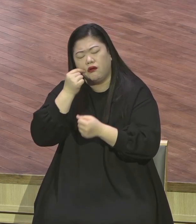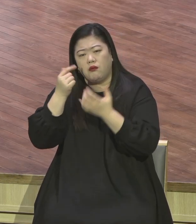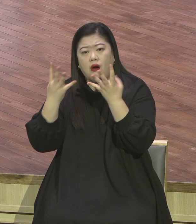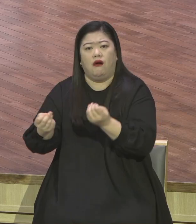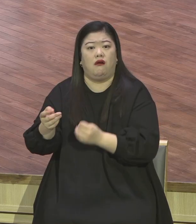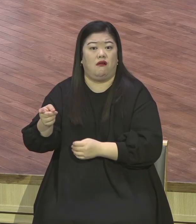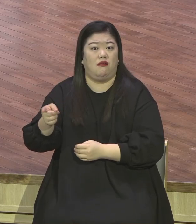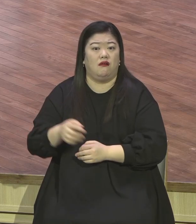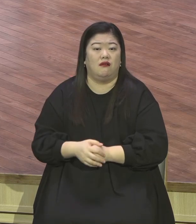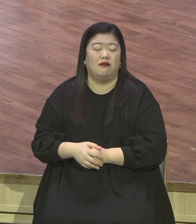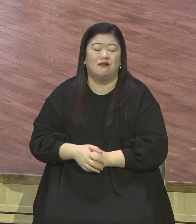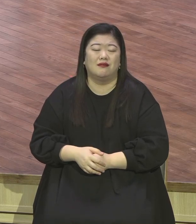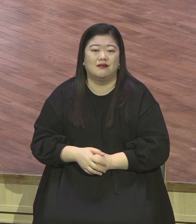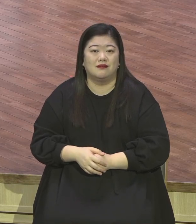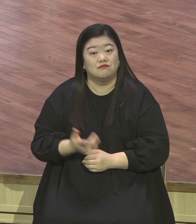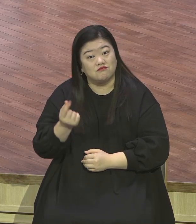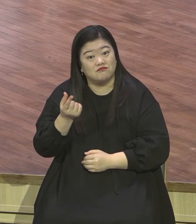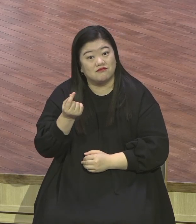그러니까